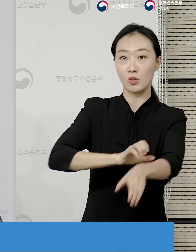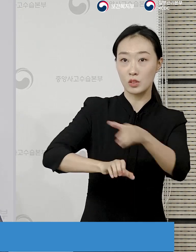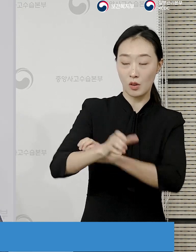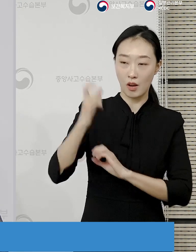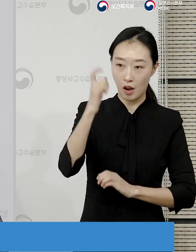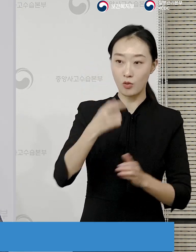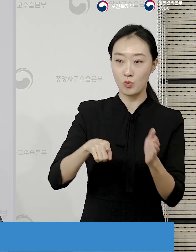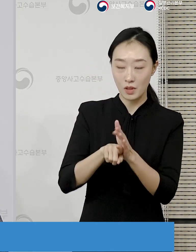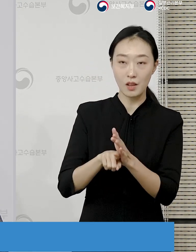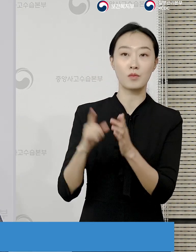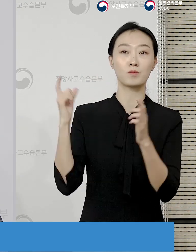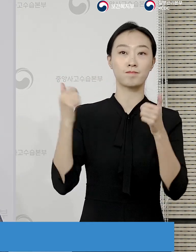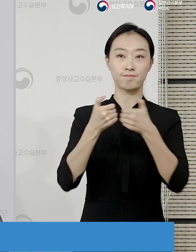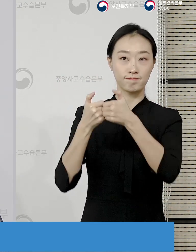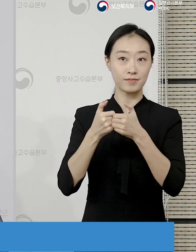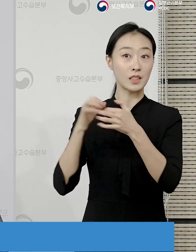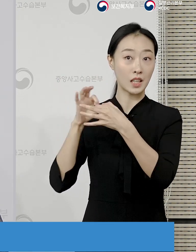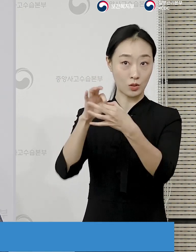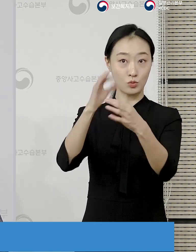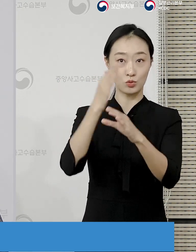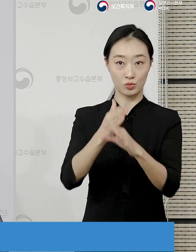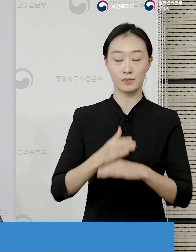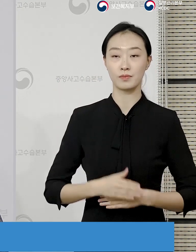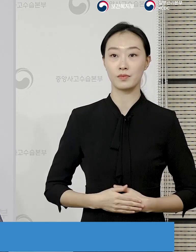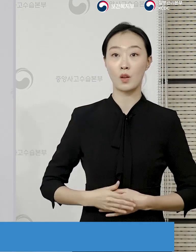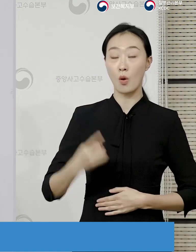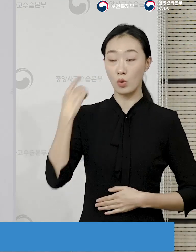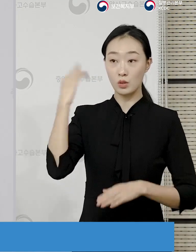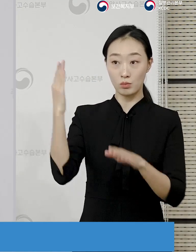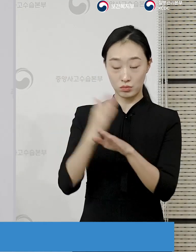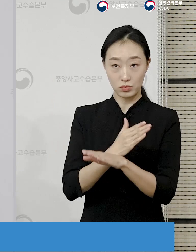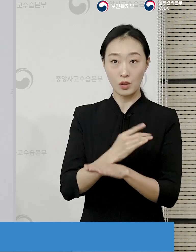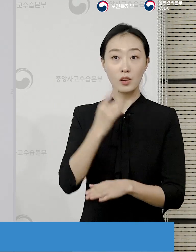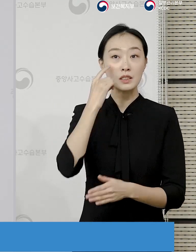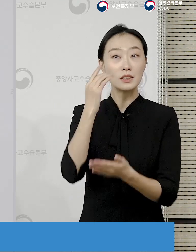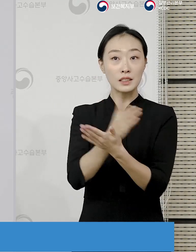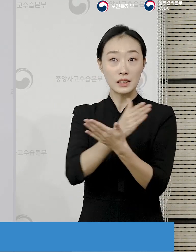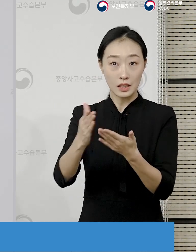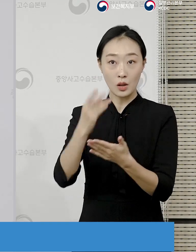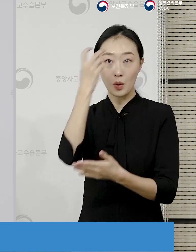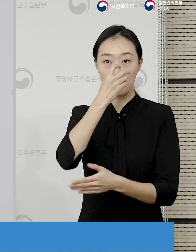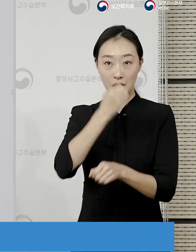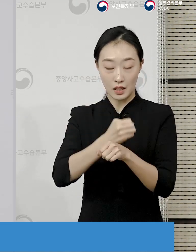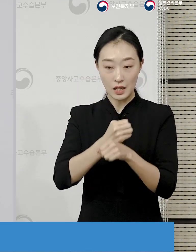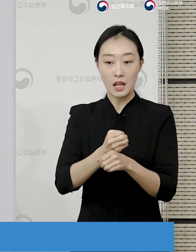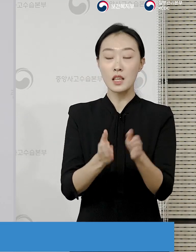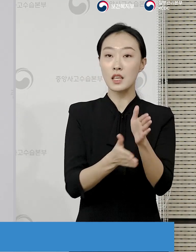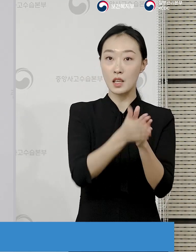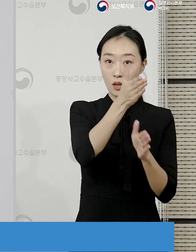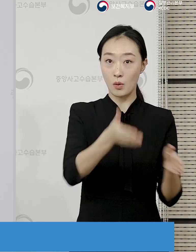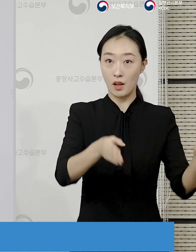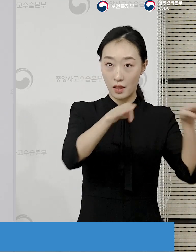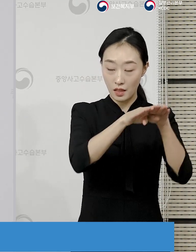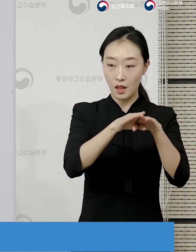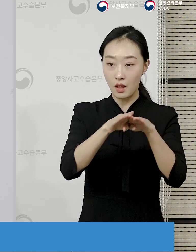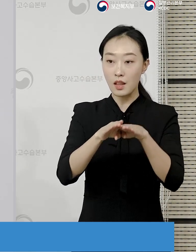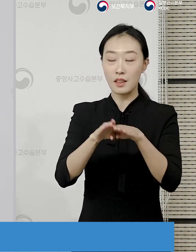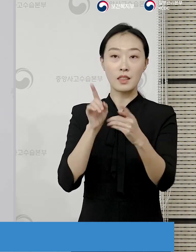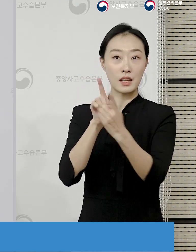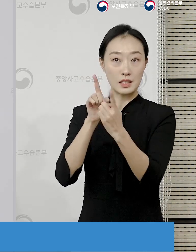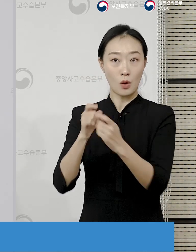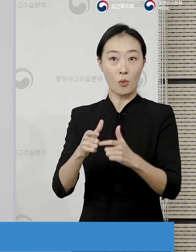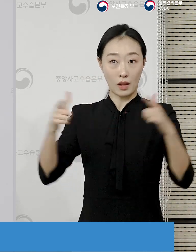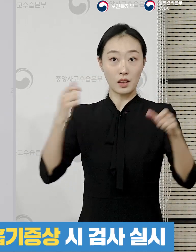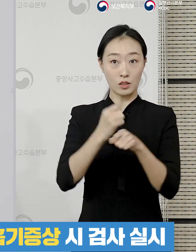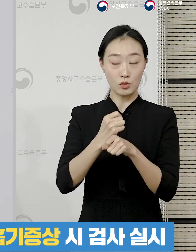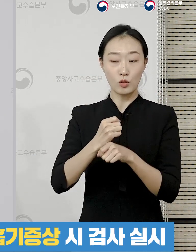적극적으로 강화하기로 논의가 되고 있습니다. 어제부터 진단검사 기관과 검사 대상이